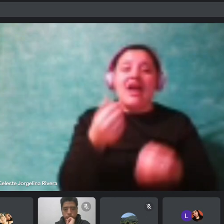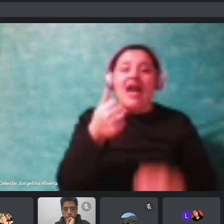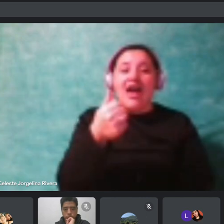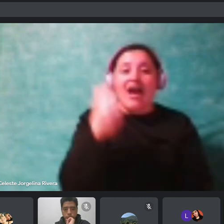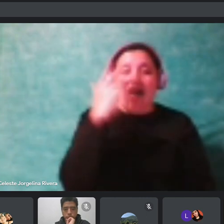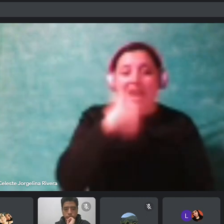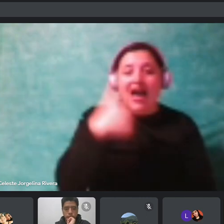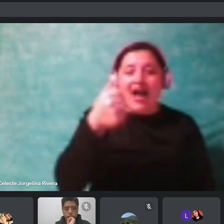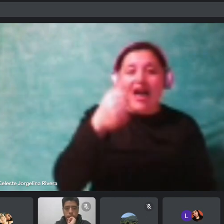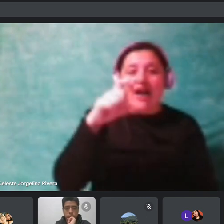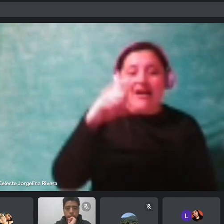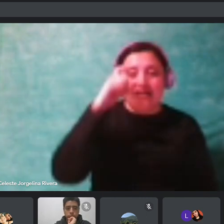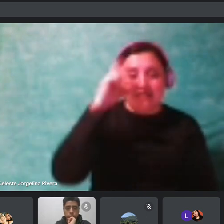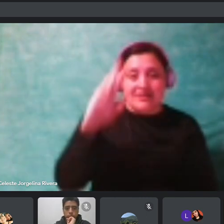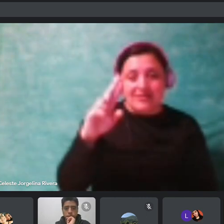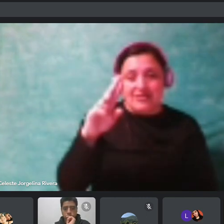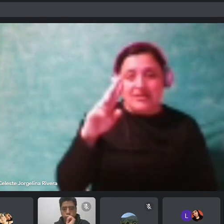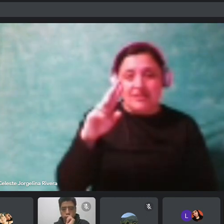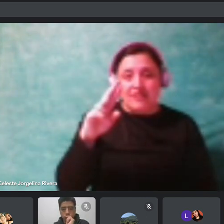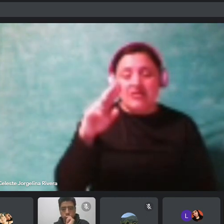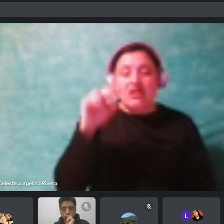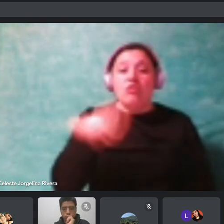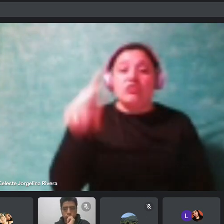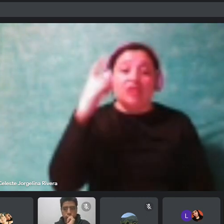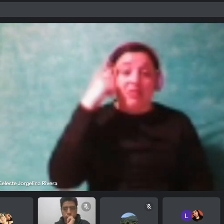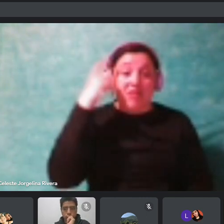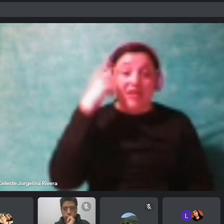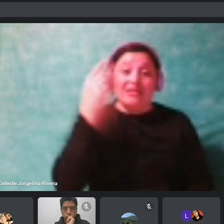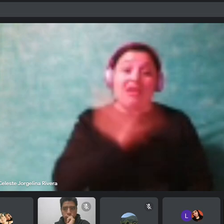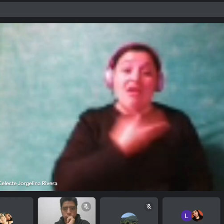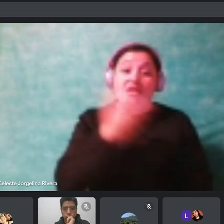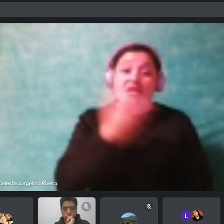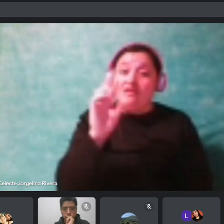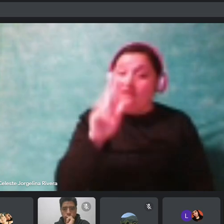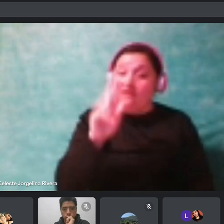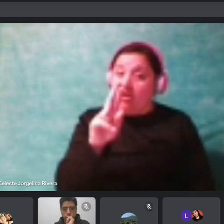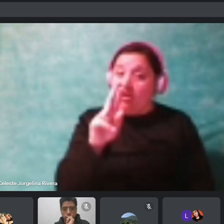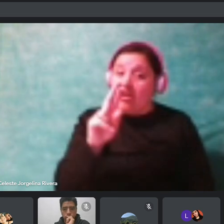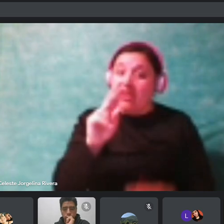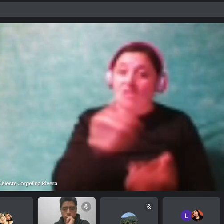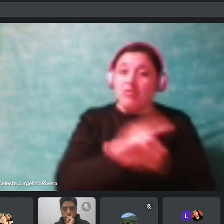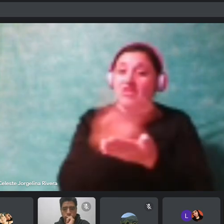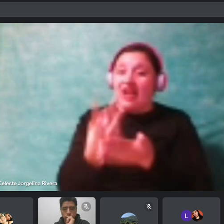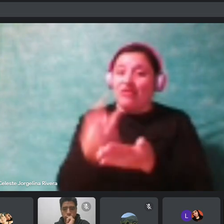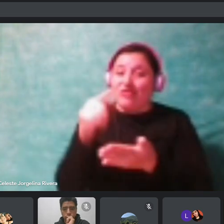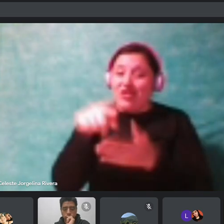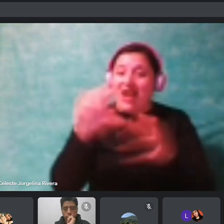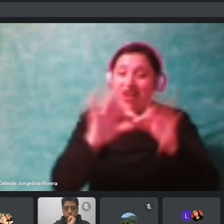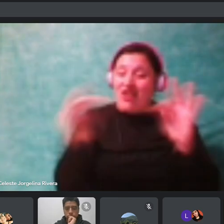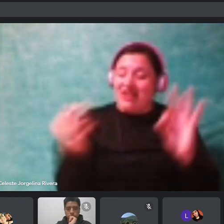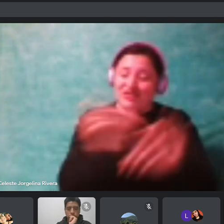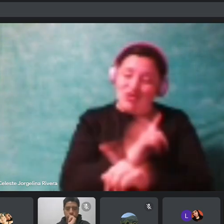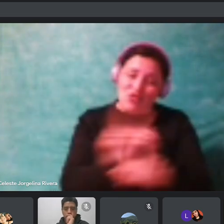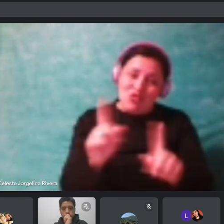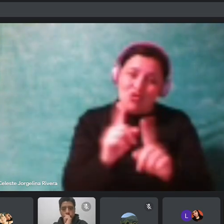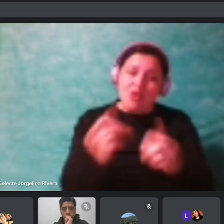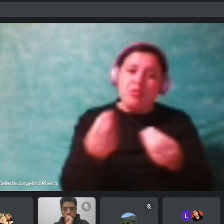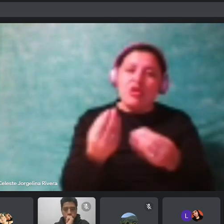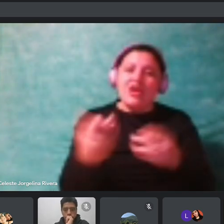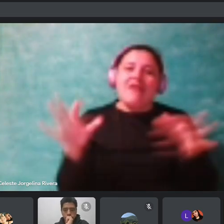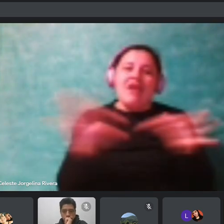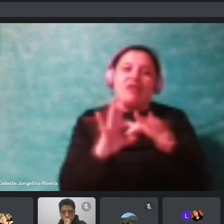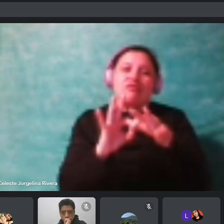va con for, no se traduce ese for, ¿sí? Recuerden que hay muchos verbos que van unidos a una preposición y